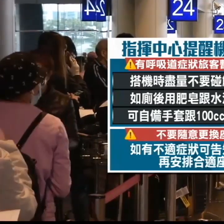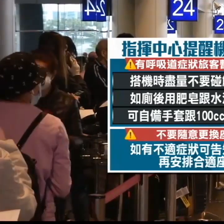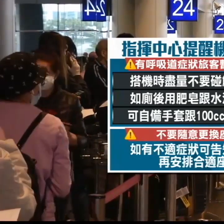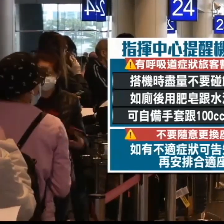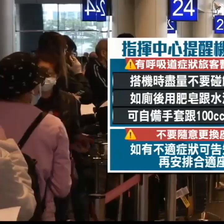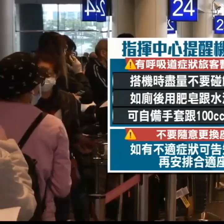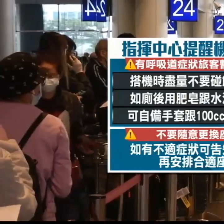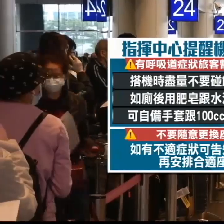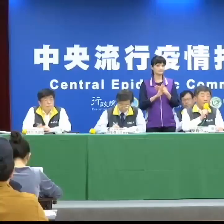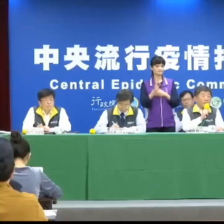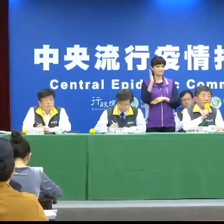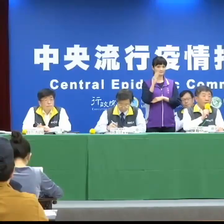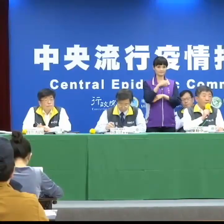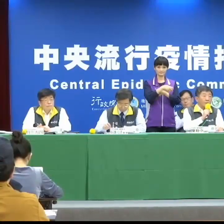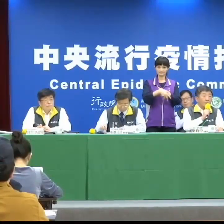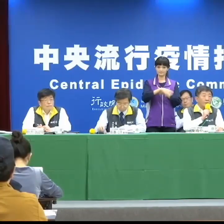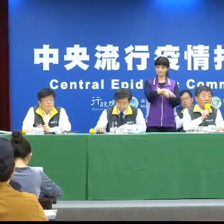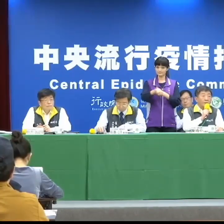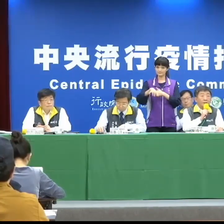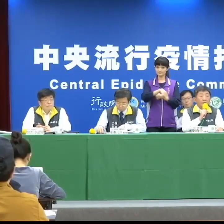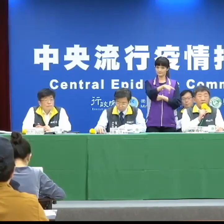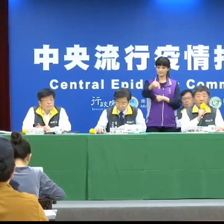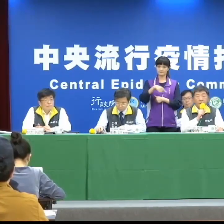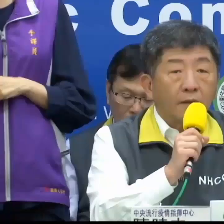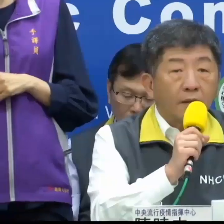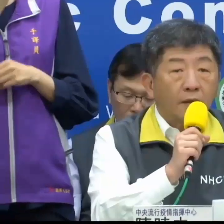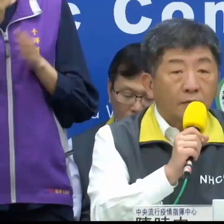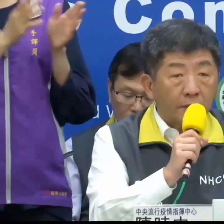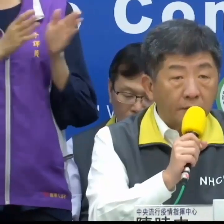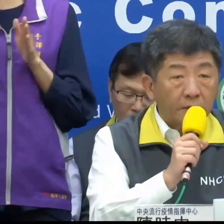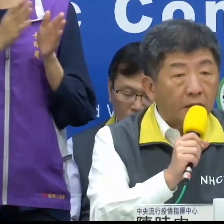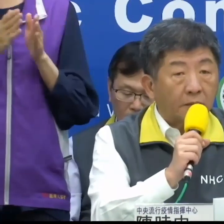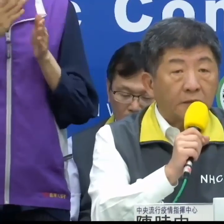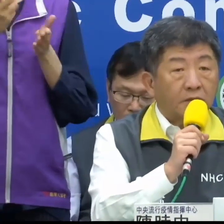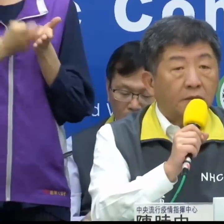安排合适座位。新唐人亚太电视陈慧摩、江玉婷、台湾台北采访报道。